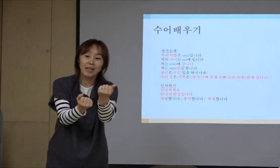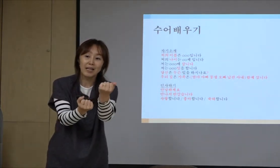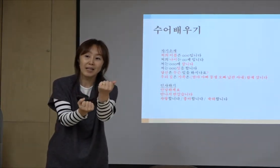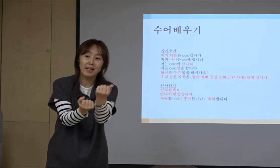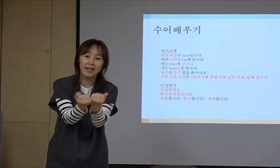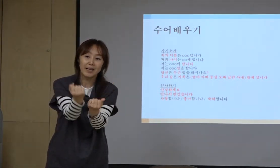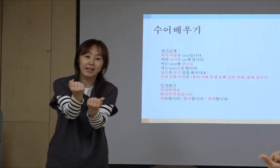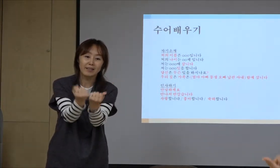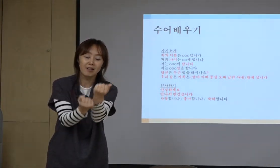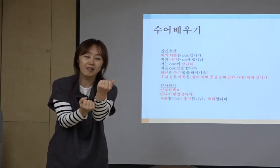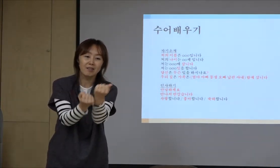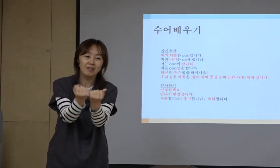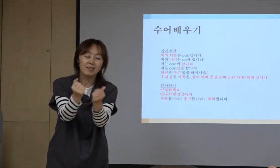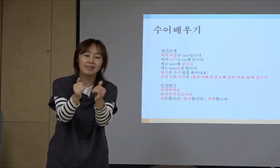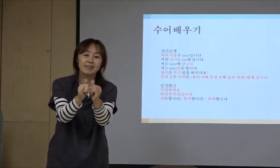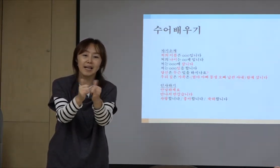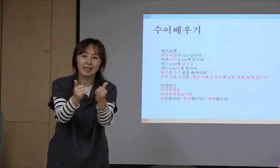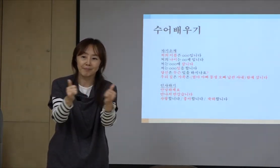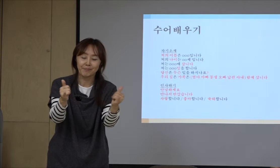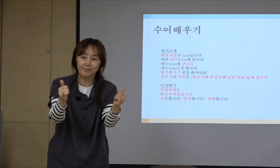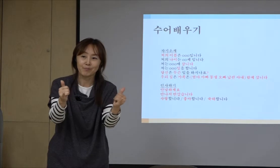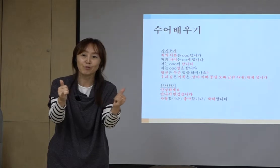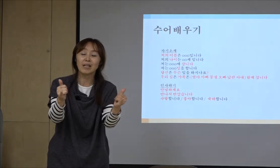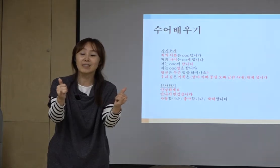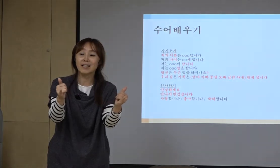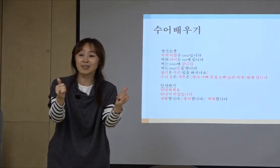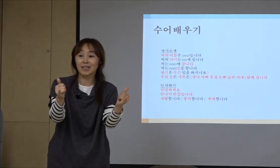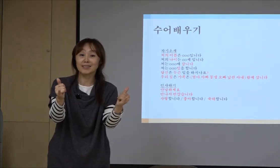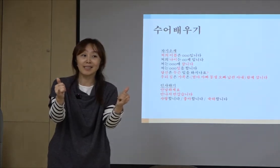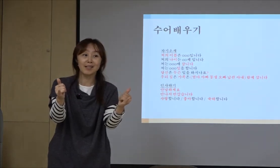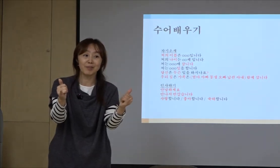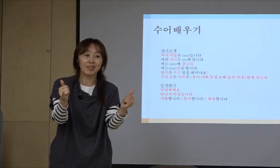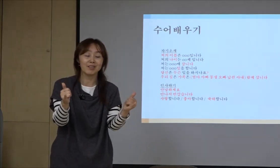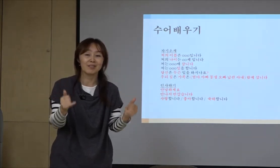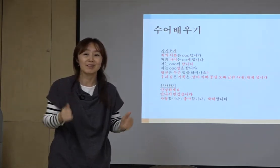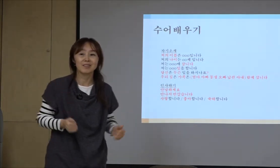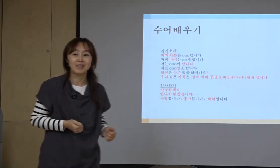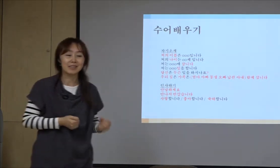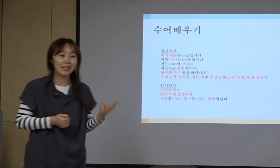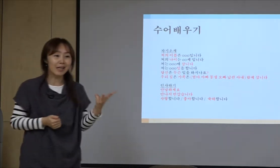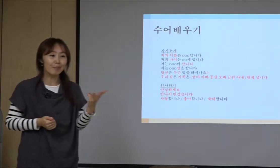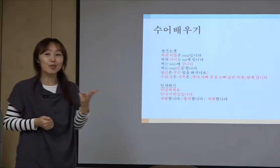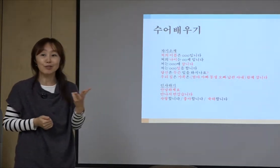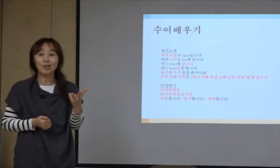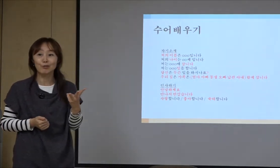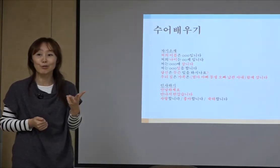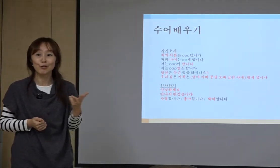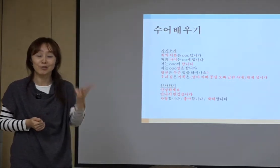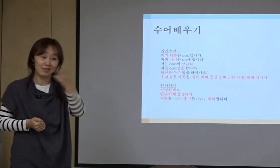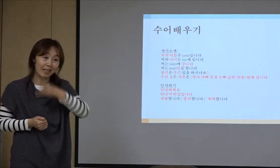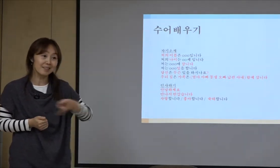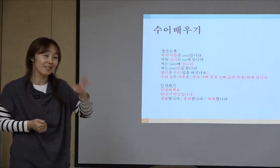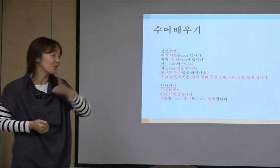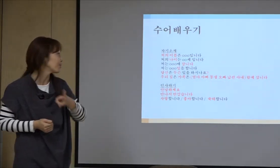문화 해설 사람 문화를 해설하는 사람이에요. 그러니까 세 개가 합쳐져 갖고 그 한